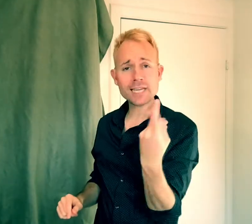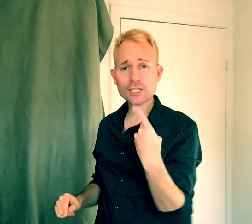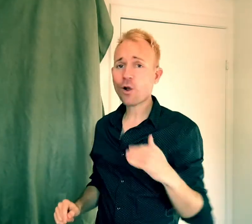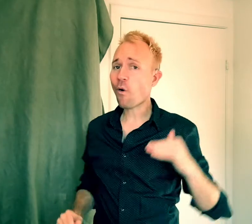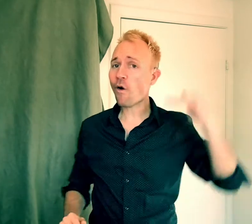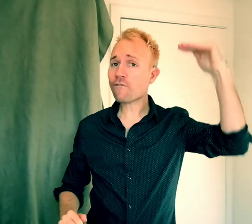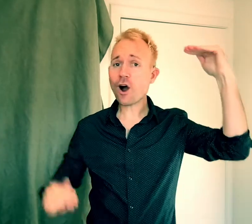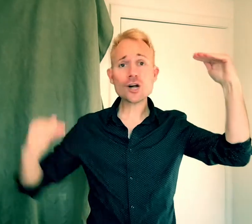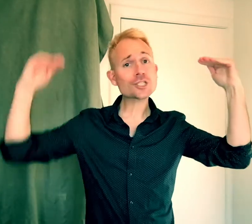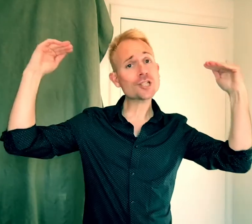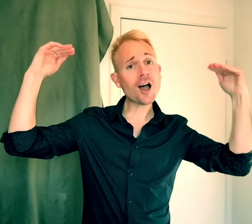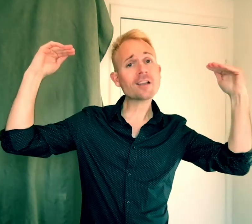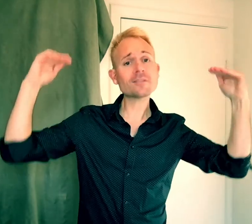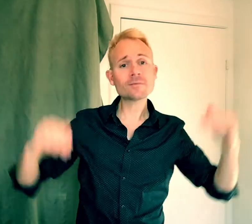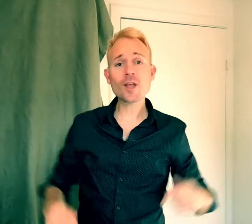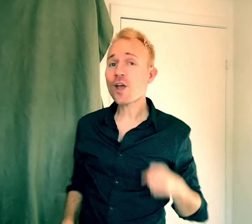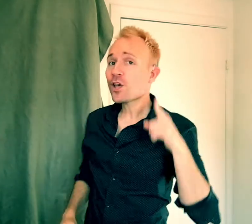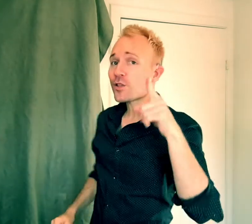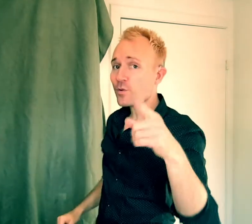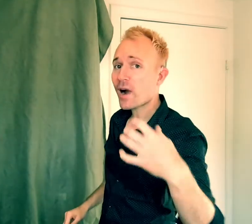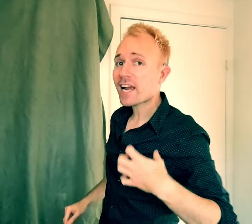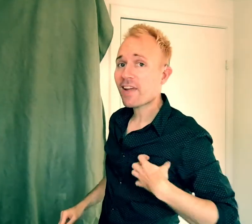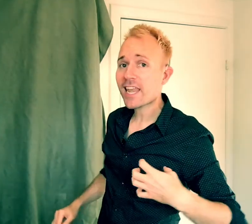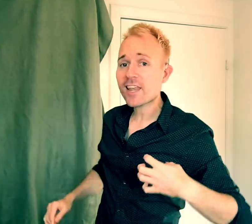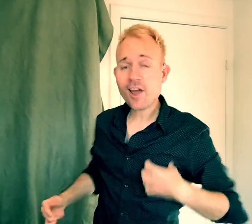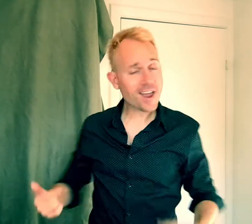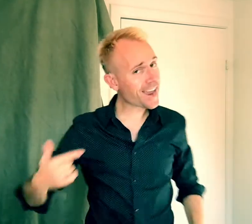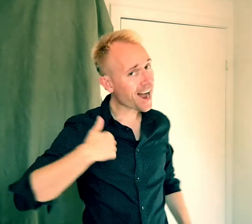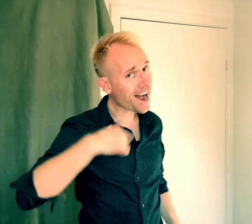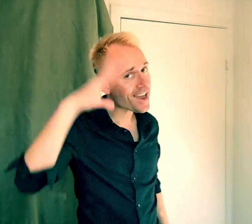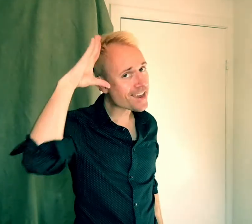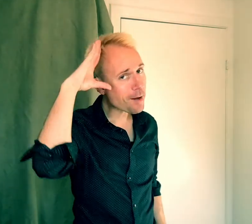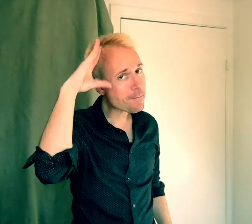to voksne. Du er kvinden, ja, mand.